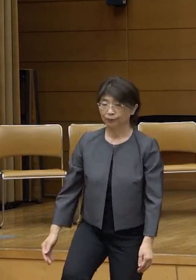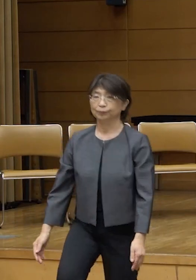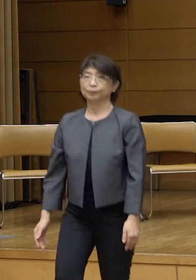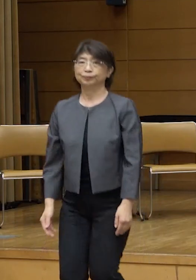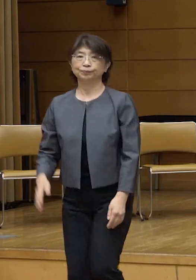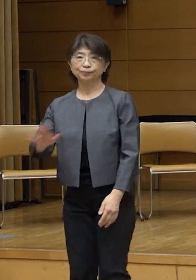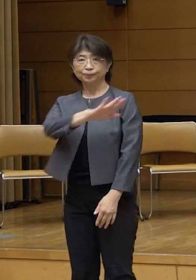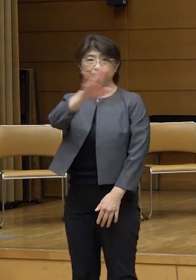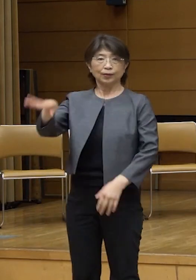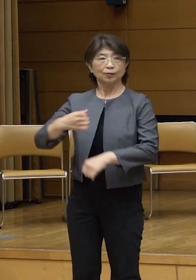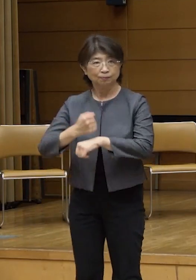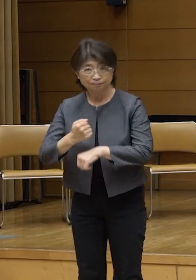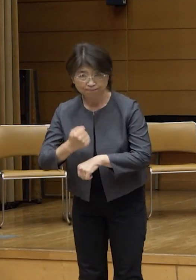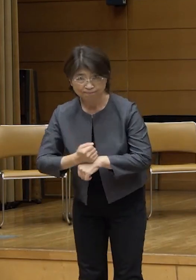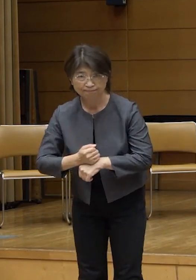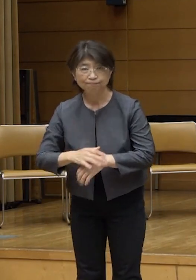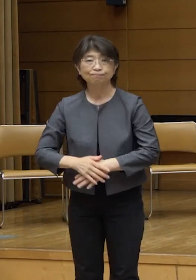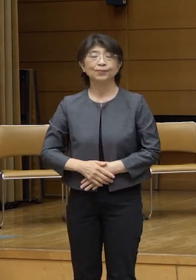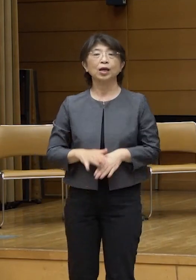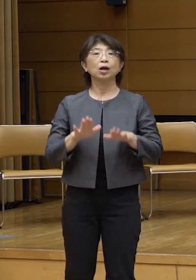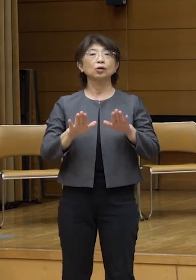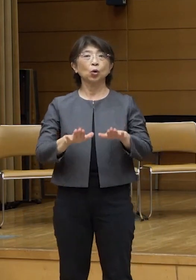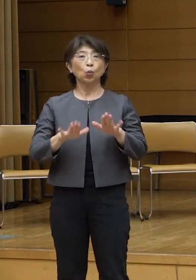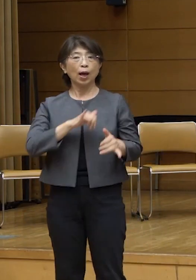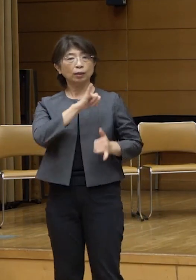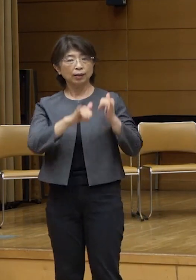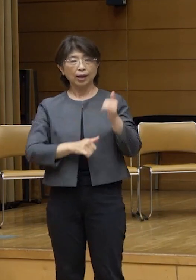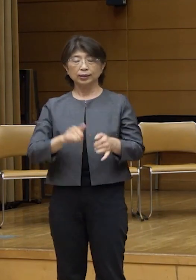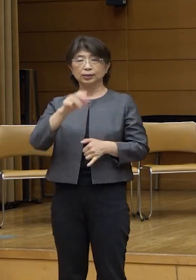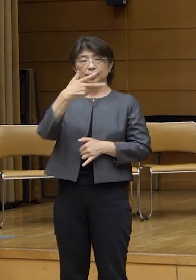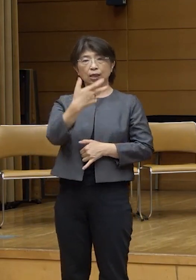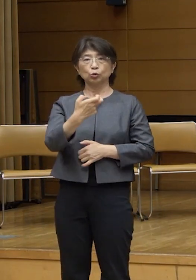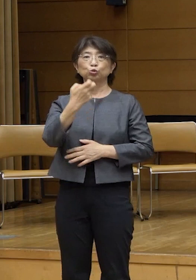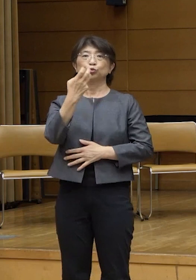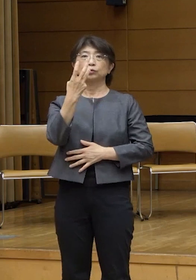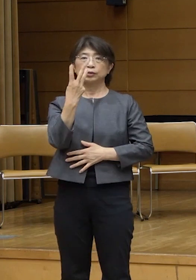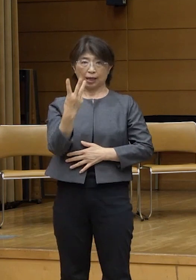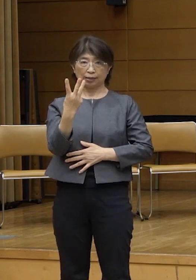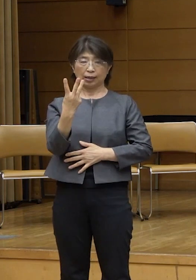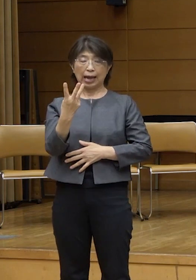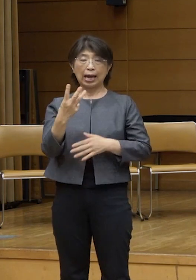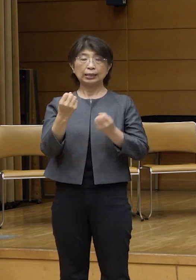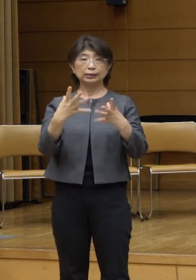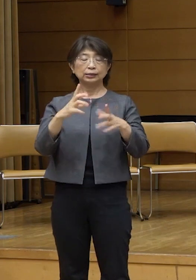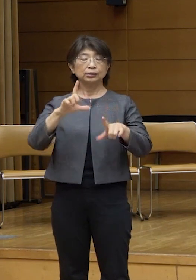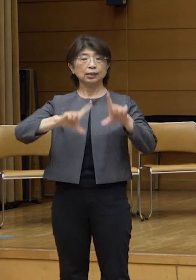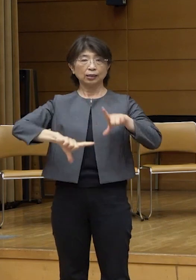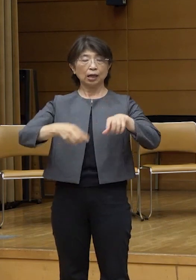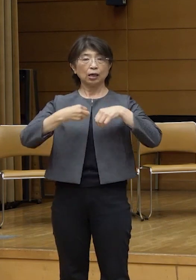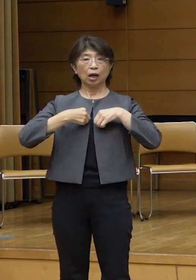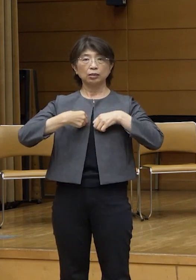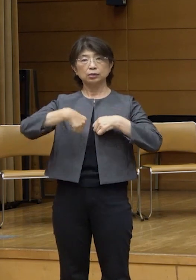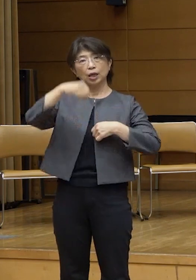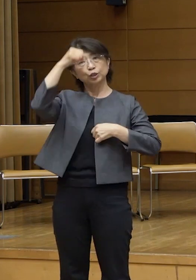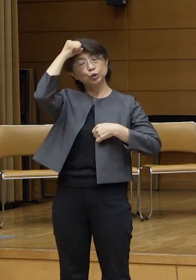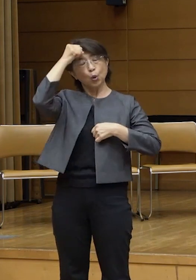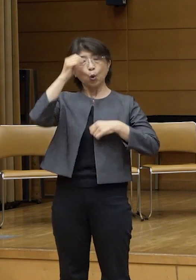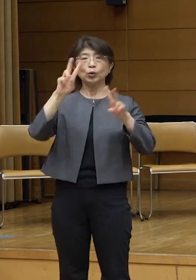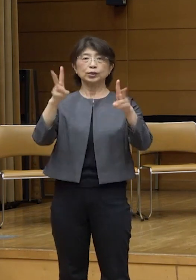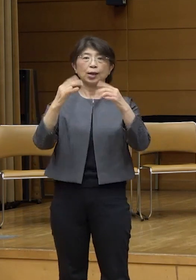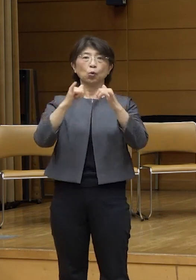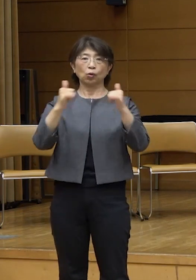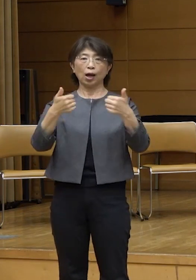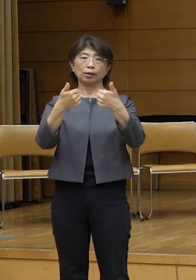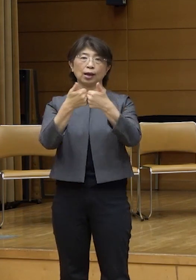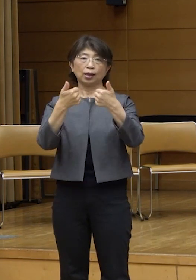皆様お疲れ様でございます。今日は第73回となりました新型感染症の専門家会合を開